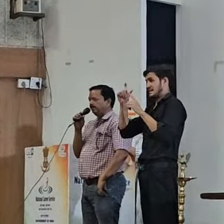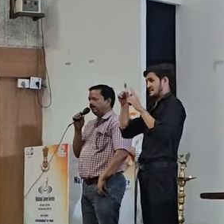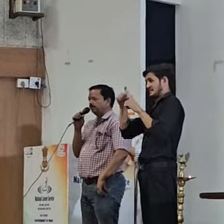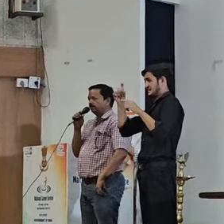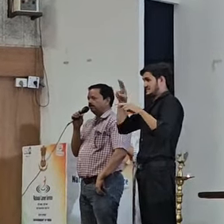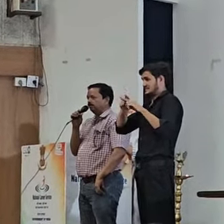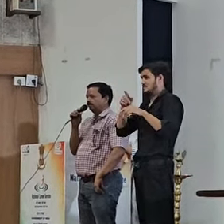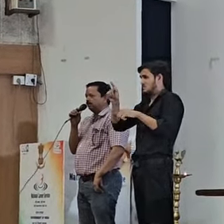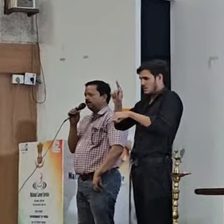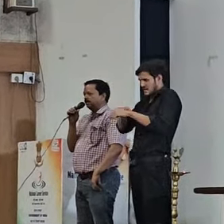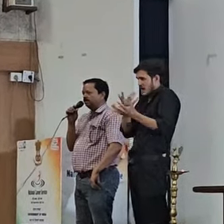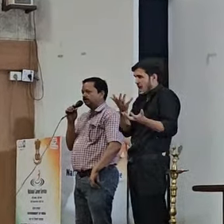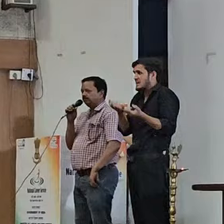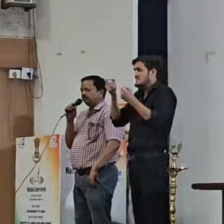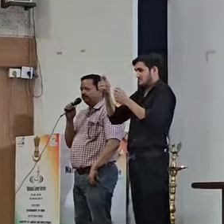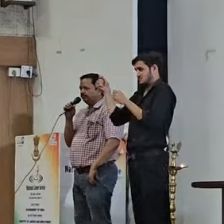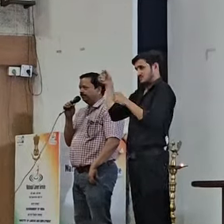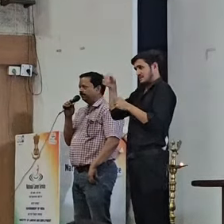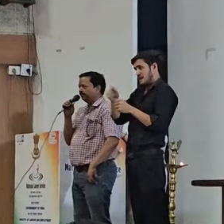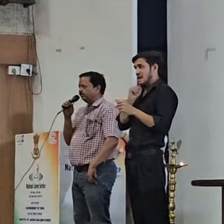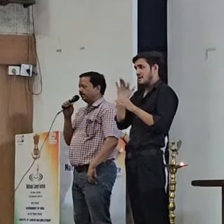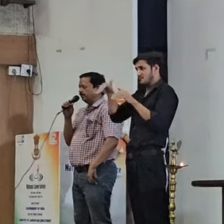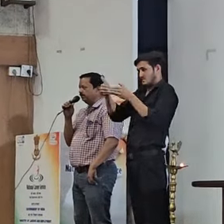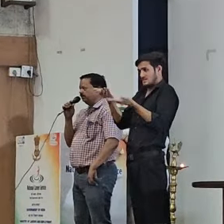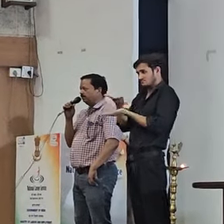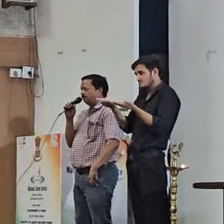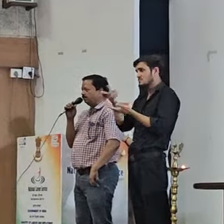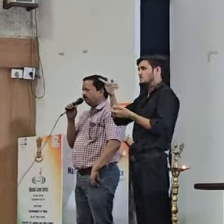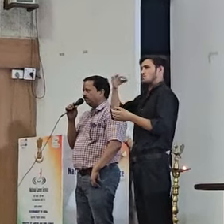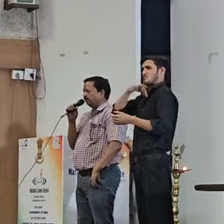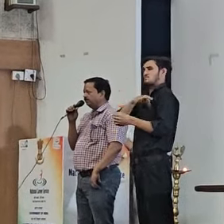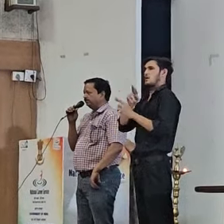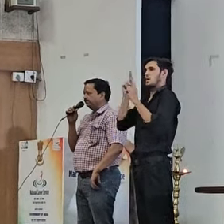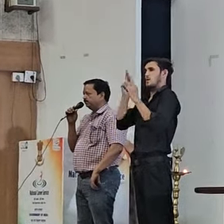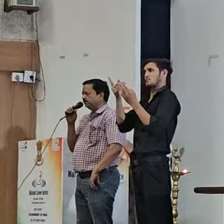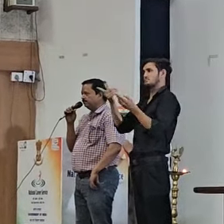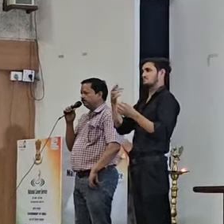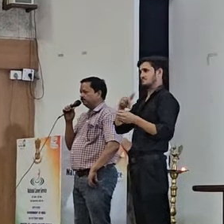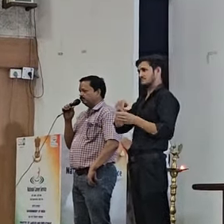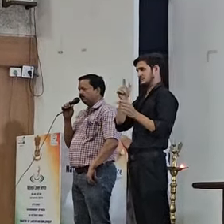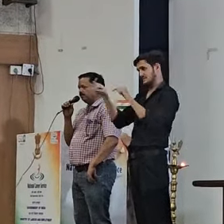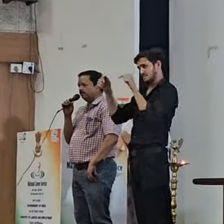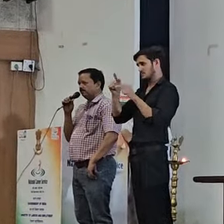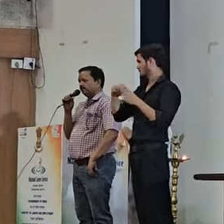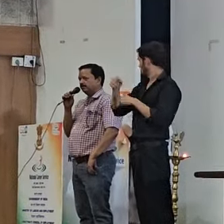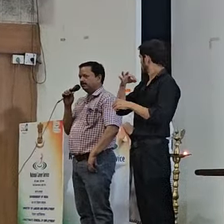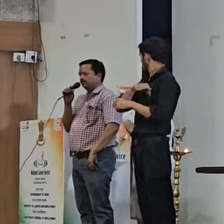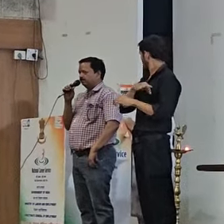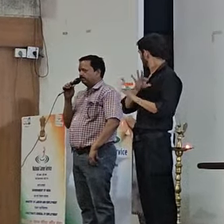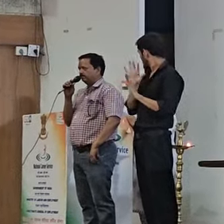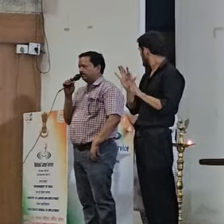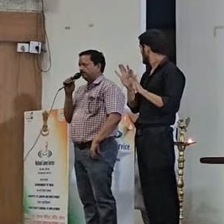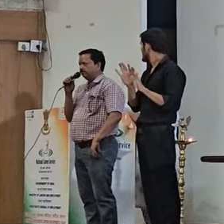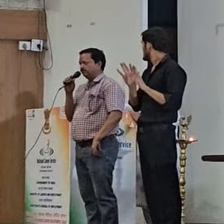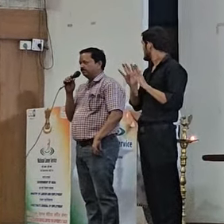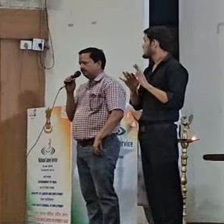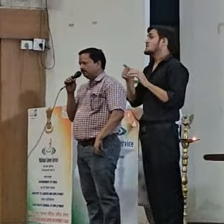है उसका आप सभी फायदा उठाएंगे और अपनी समस्याओं को निवारण में सफल होंगे।